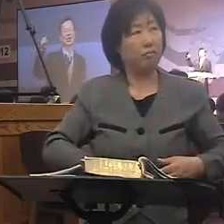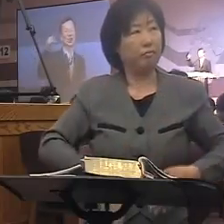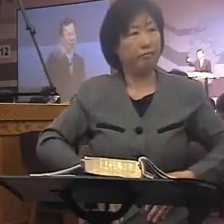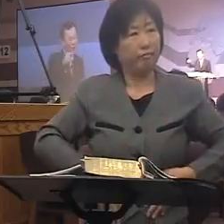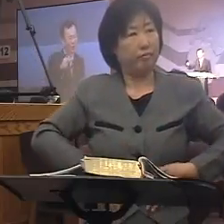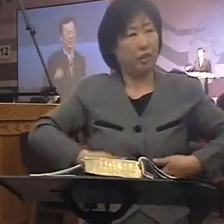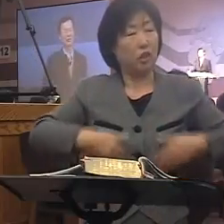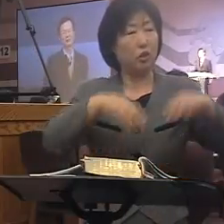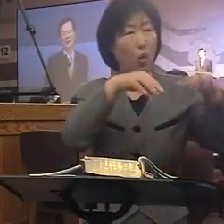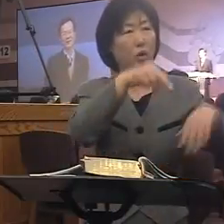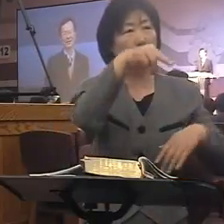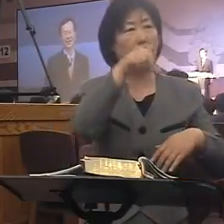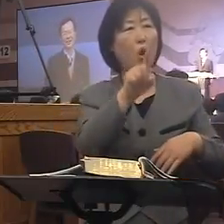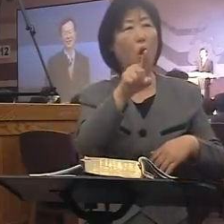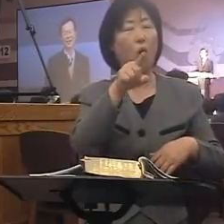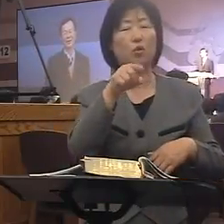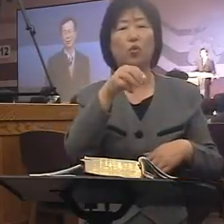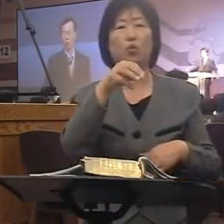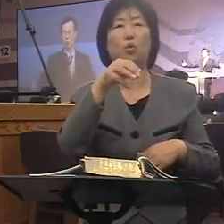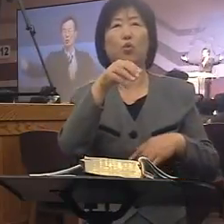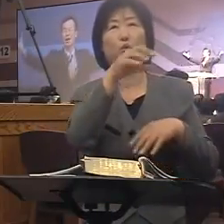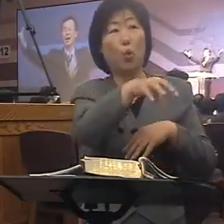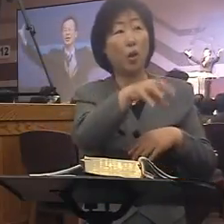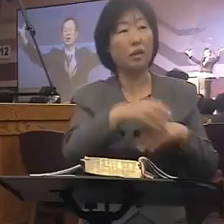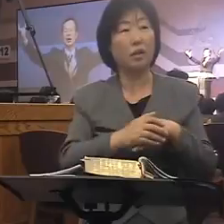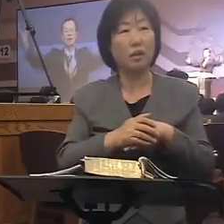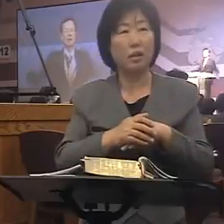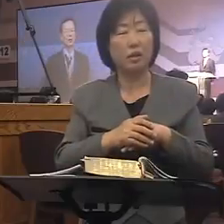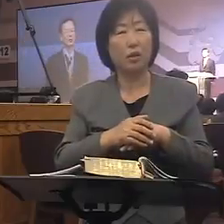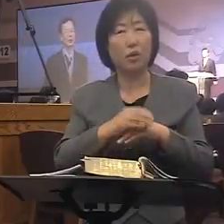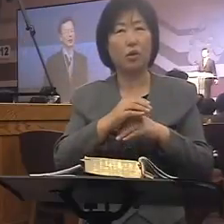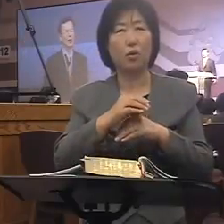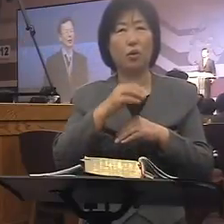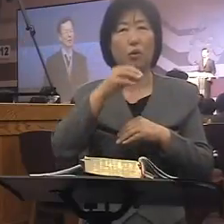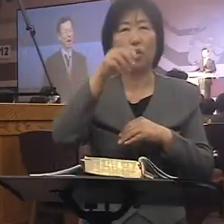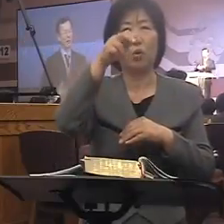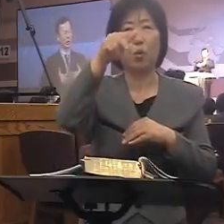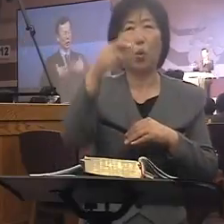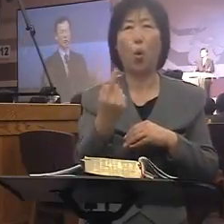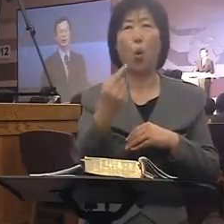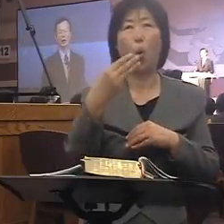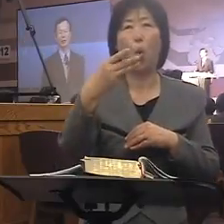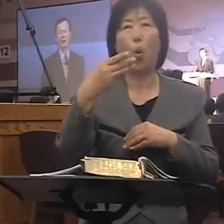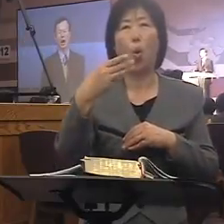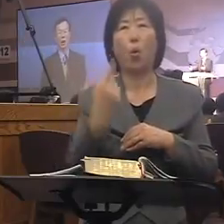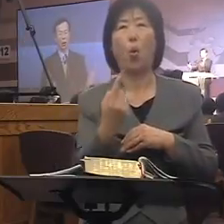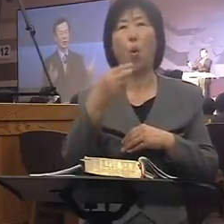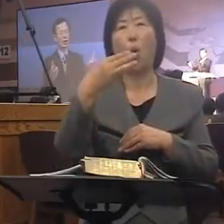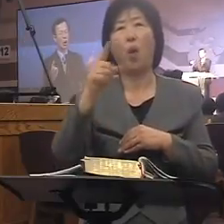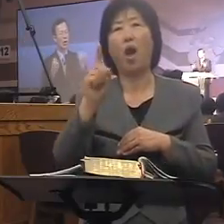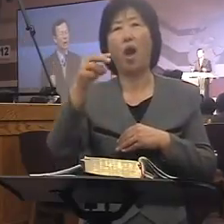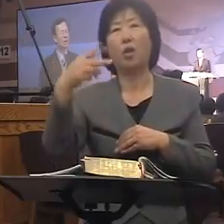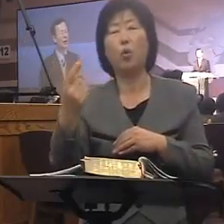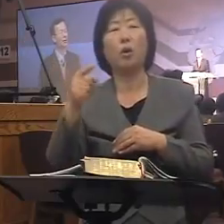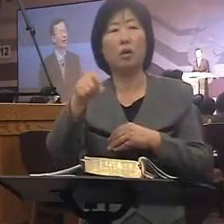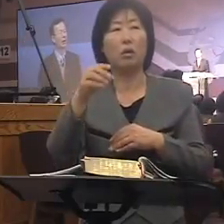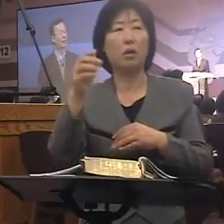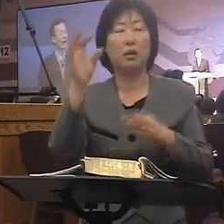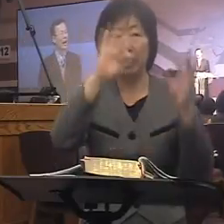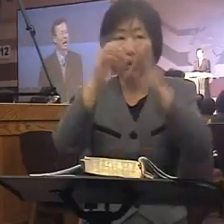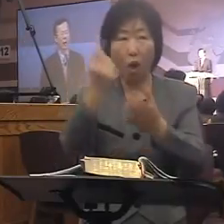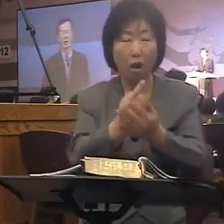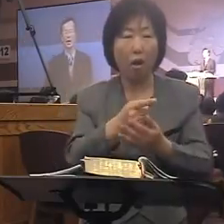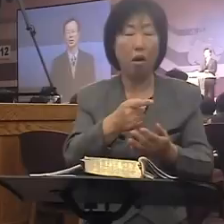관광객들이 다 서쪽을 찾습니다. 그 웅장한 산을 보면서 마음이 트인다고 합니다. 거기서 영감을